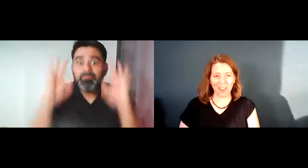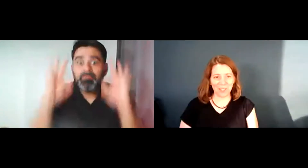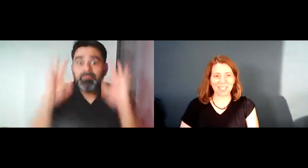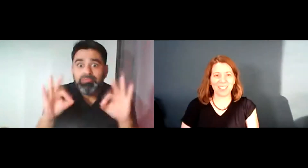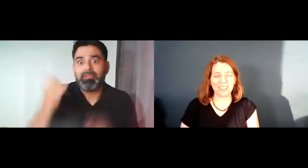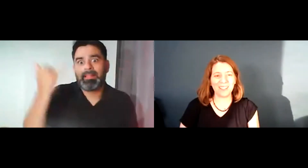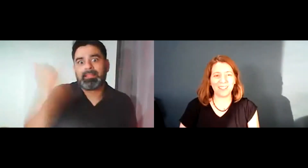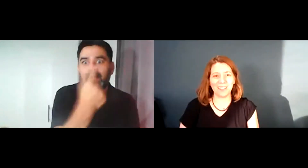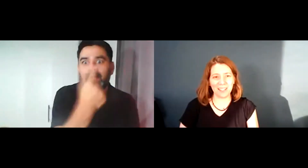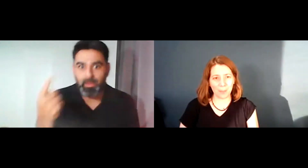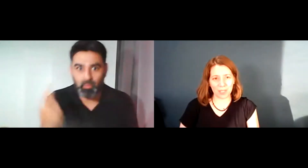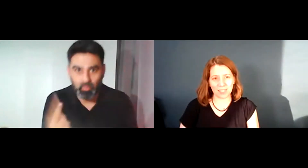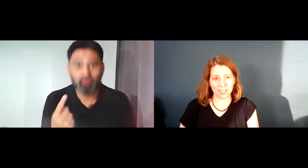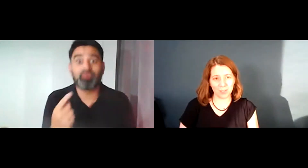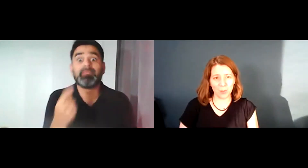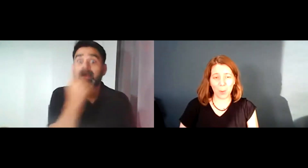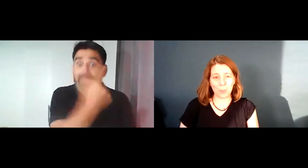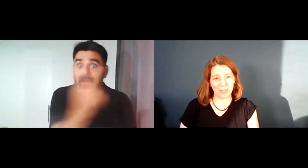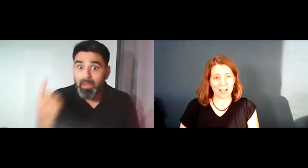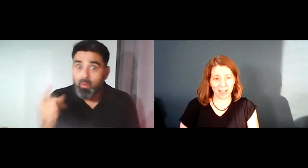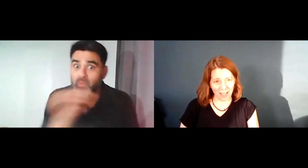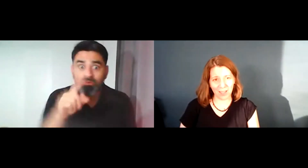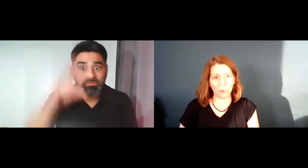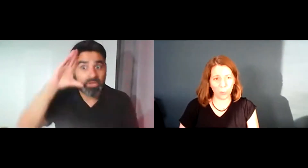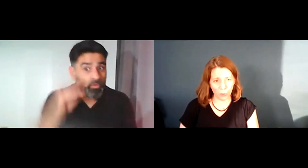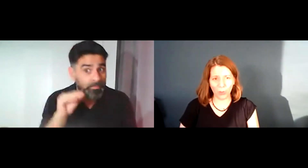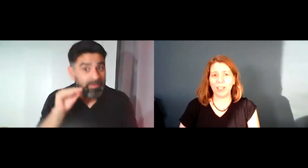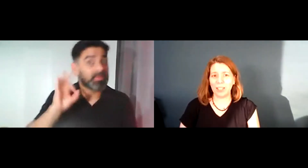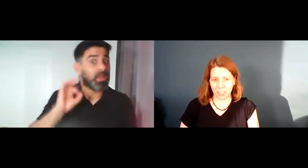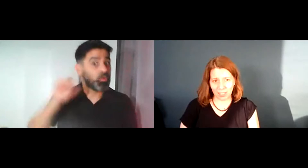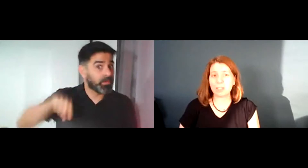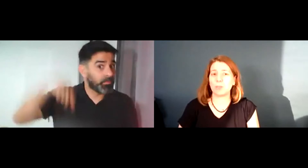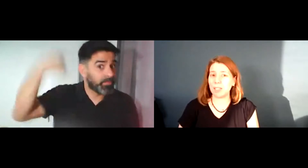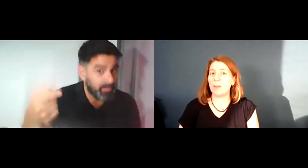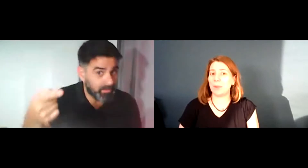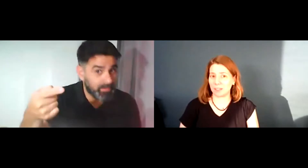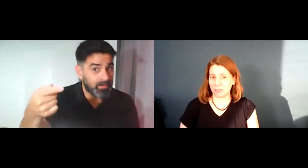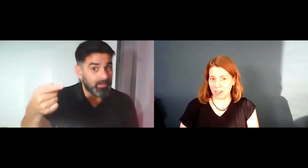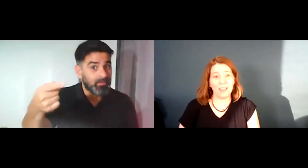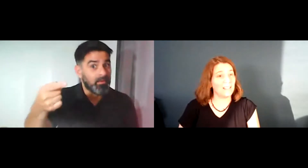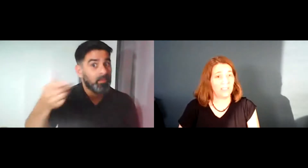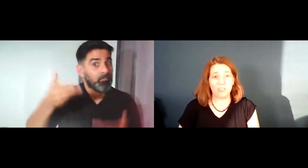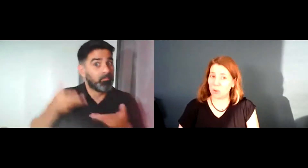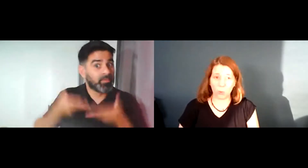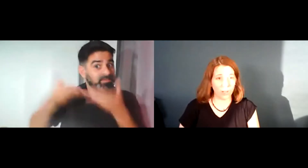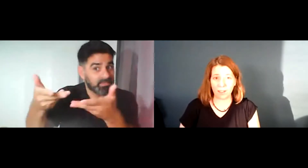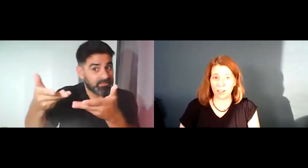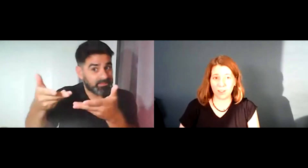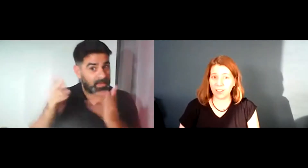Ahora ya está, tienen la presentación completa. Cada uno tiene su seña personal. Si no se acuerdan, el año que